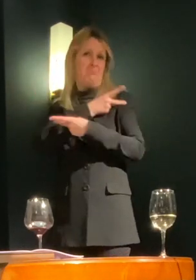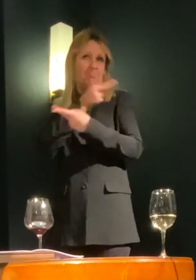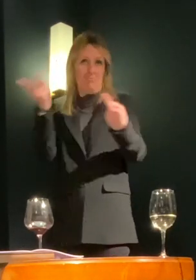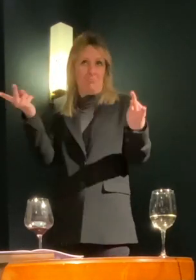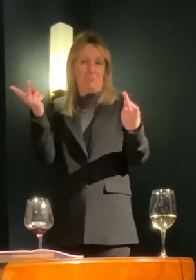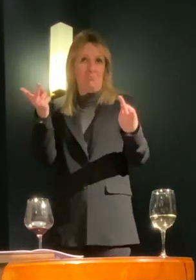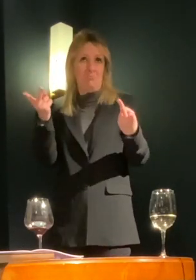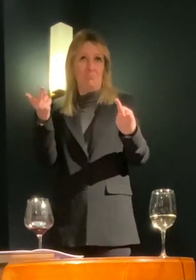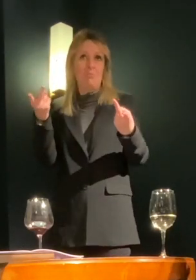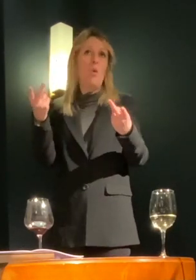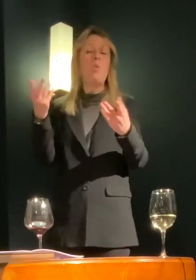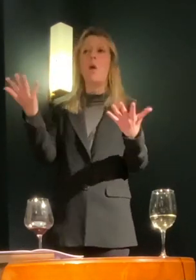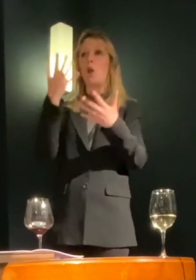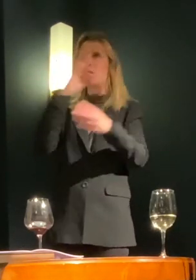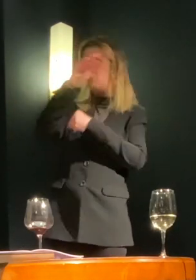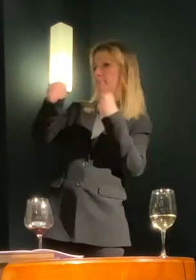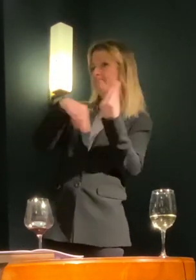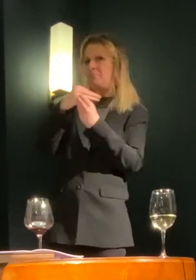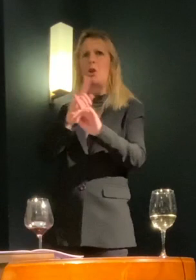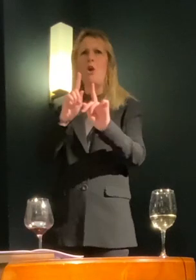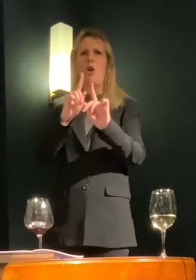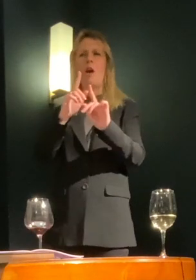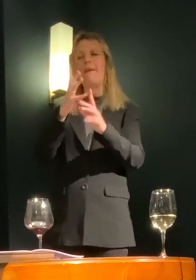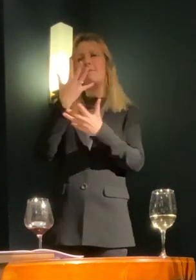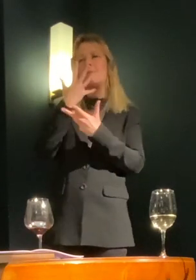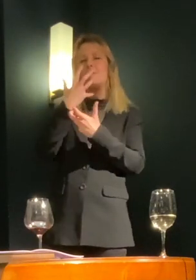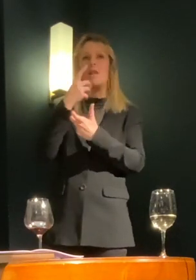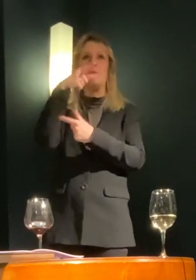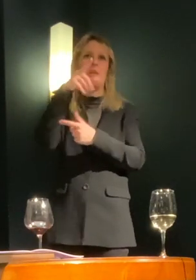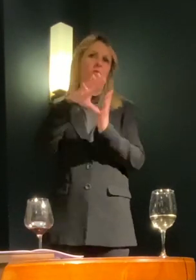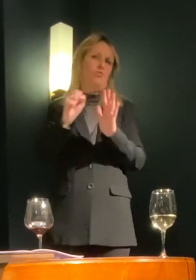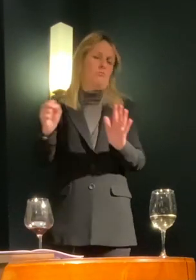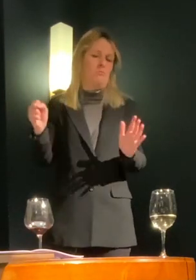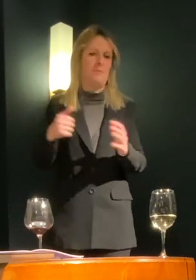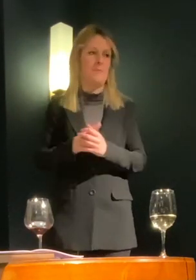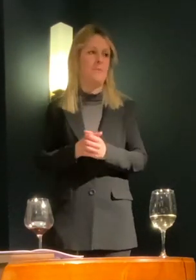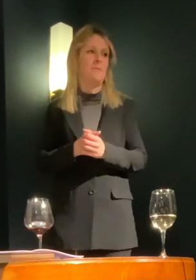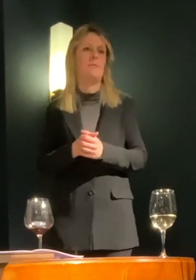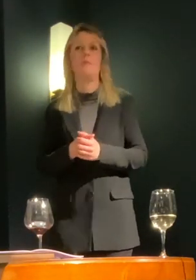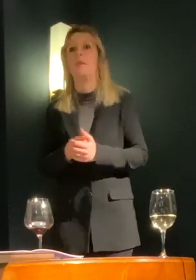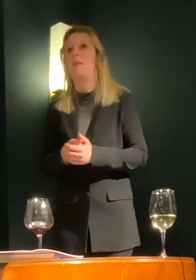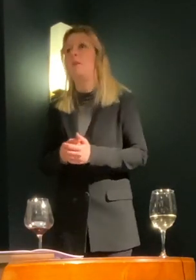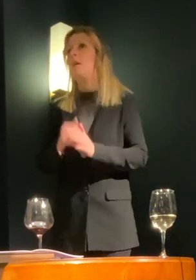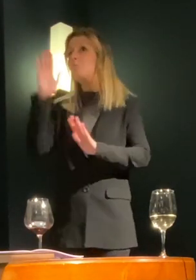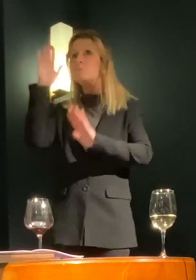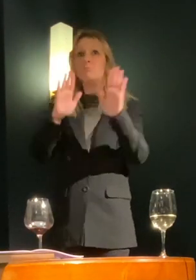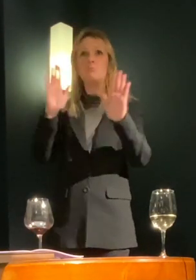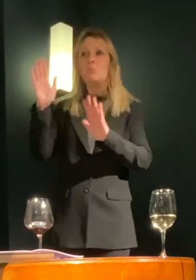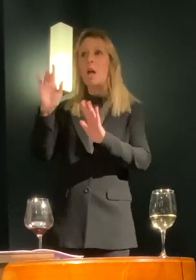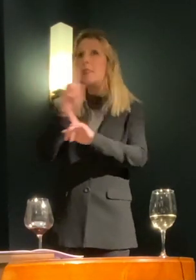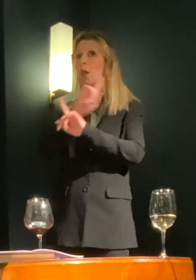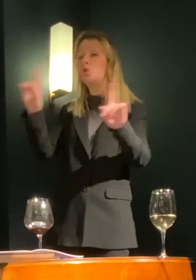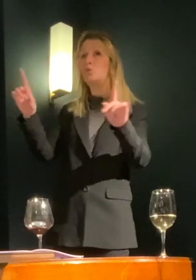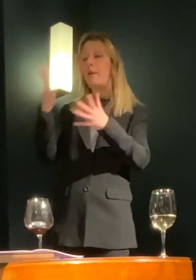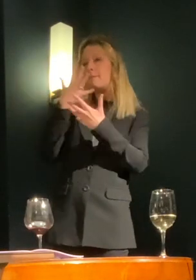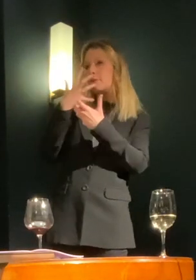così. Tu la vedi così ed è anche il suo bello, è il suo lato affascinante, perché alzi la mano che non è stato sedotto, affascinato da una stronza, uno